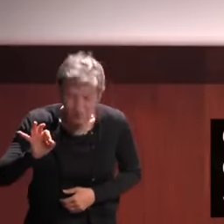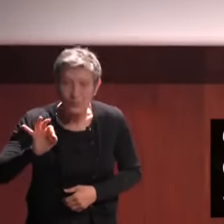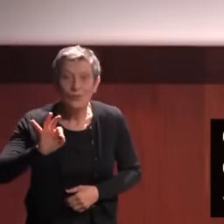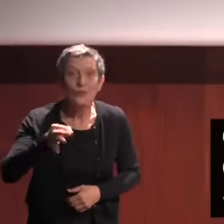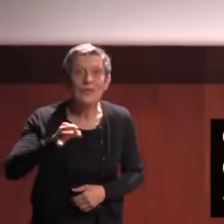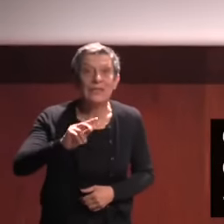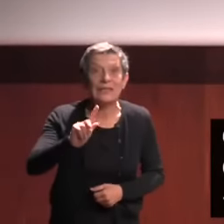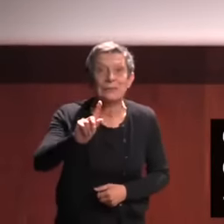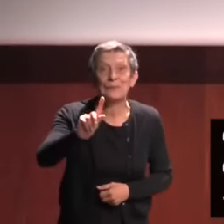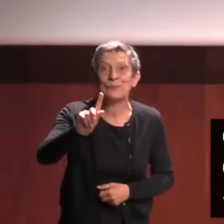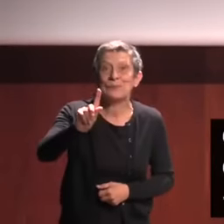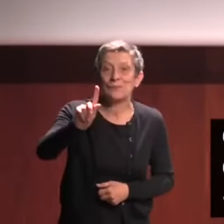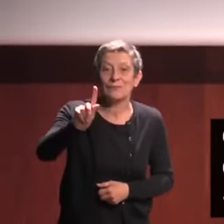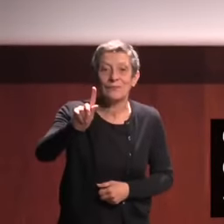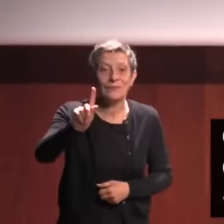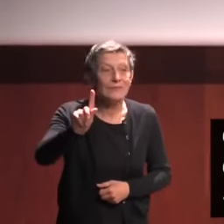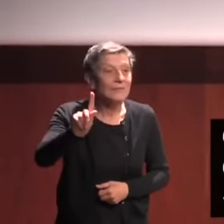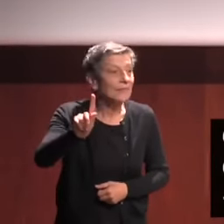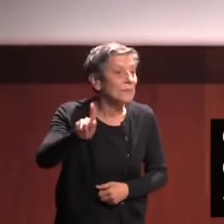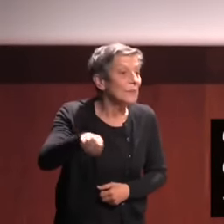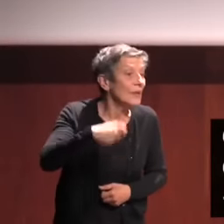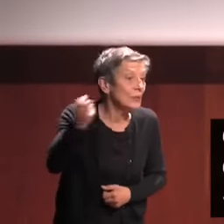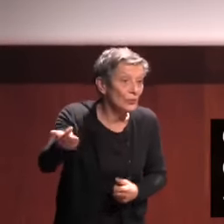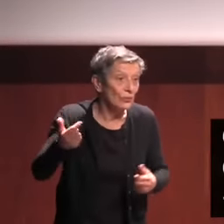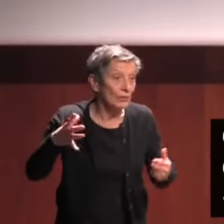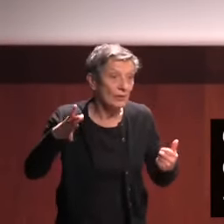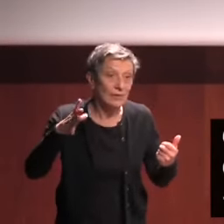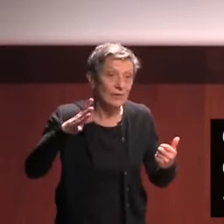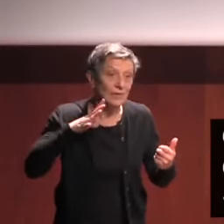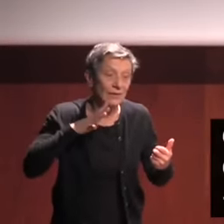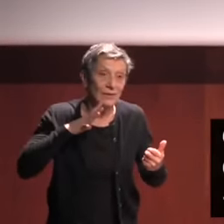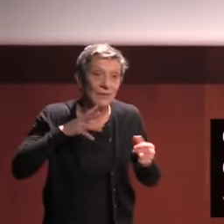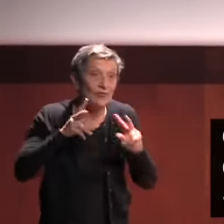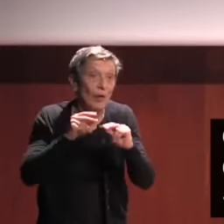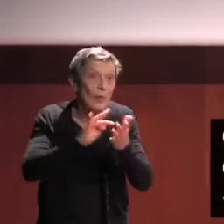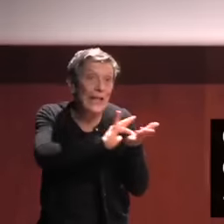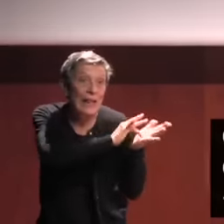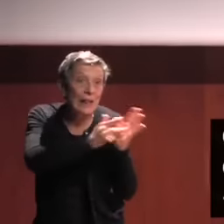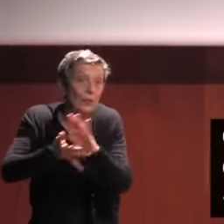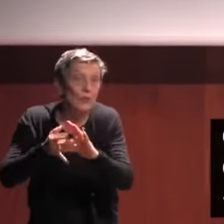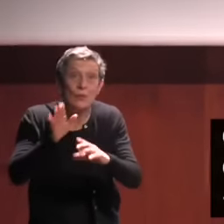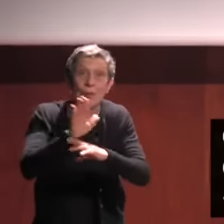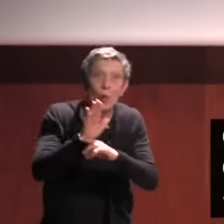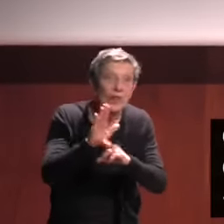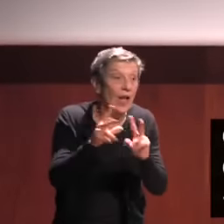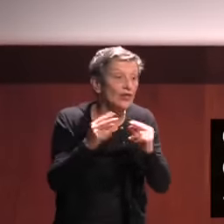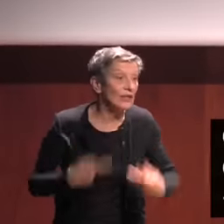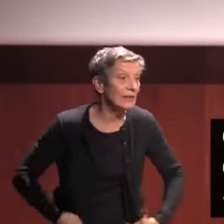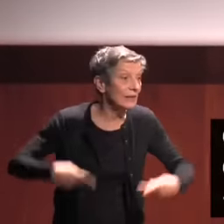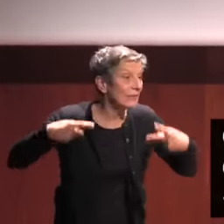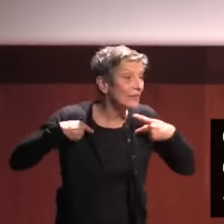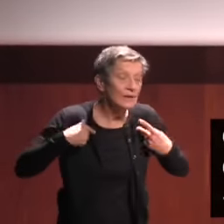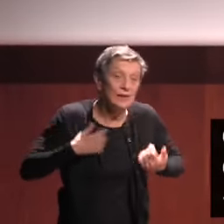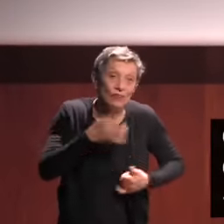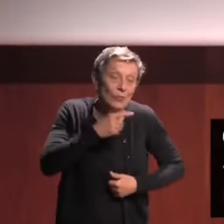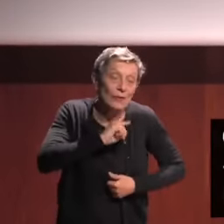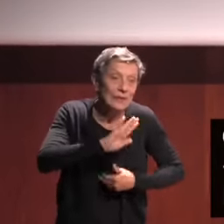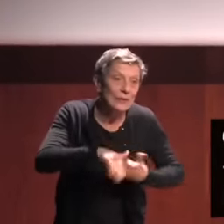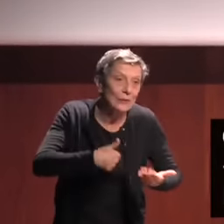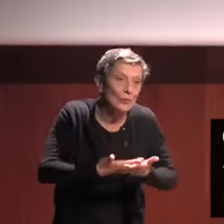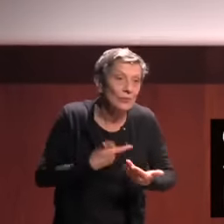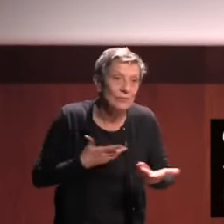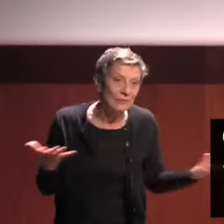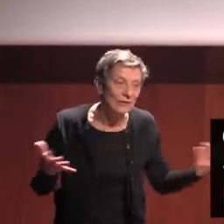de tous les spectres extrêmement larges des témoignages et des récits de vie surtout. Hein. Les paroles,